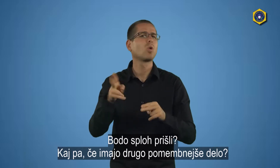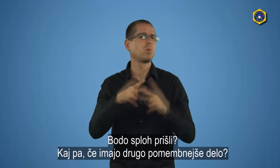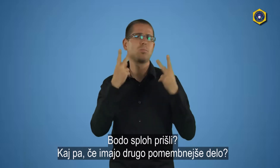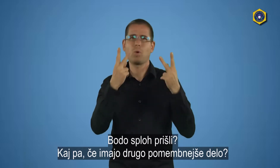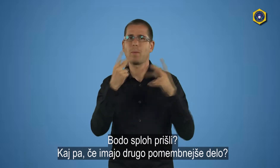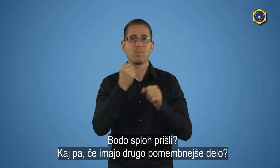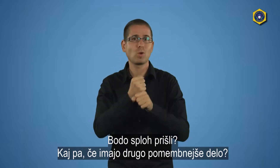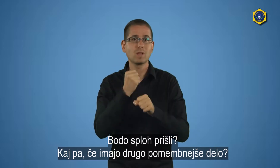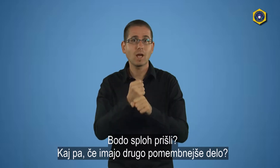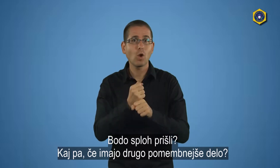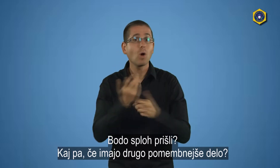drugo pomembnejše delo?